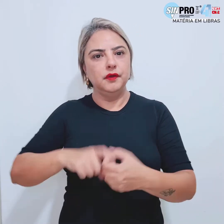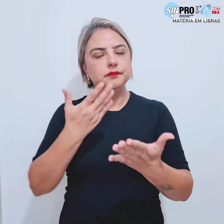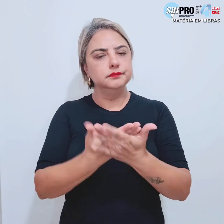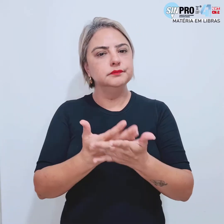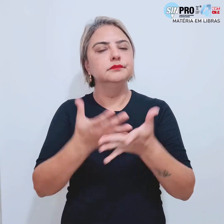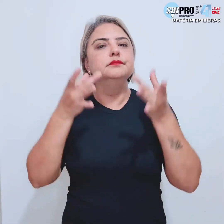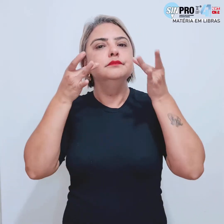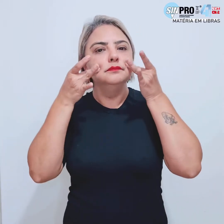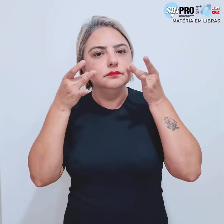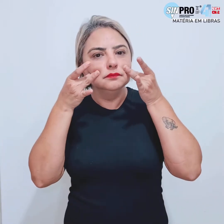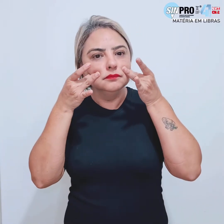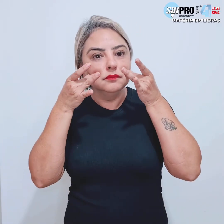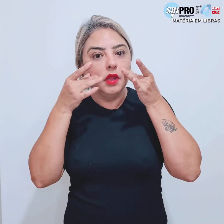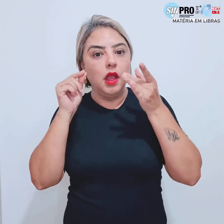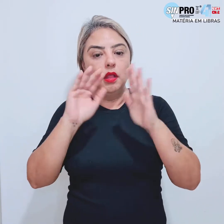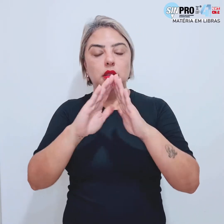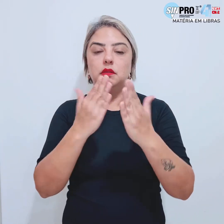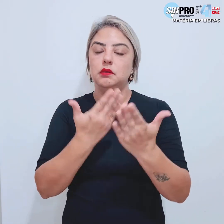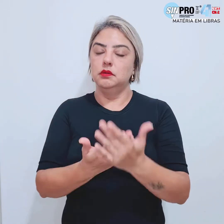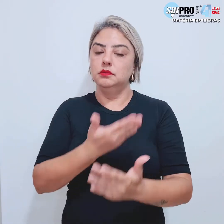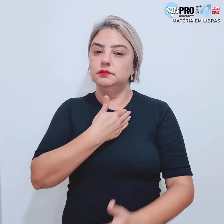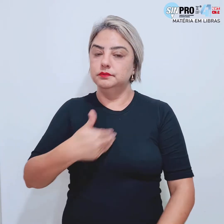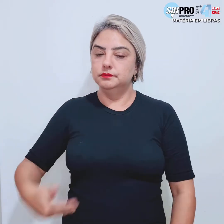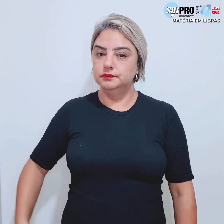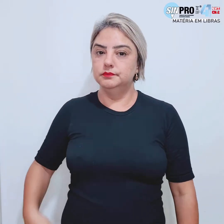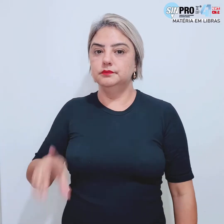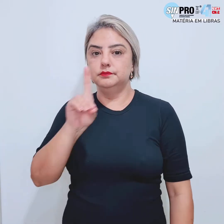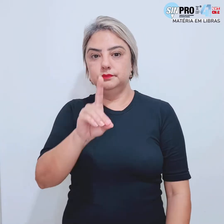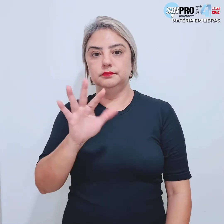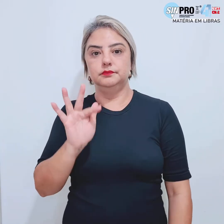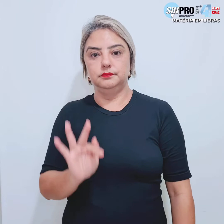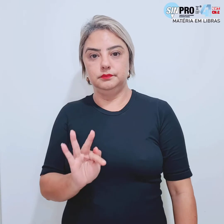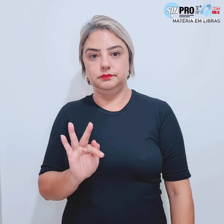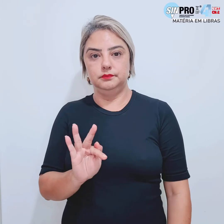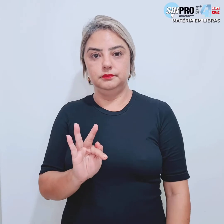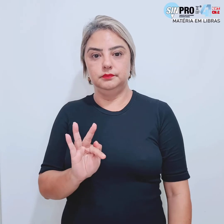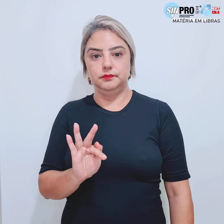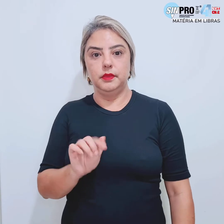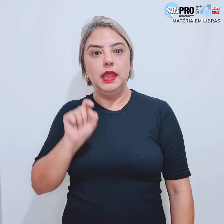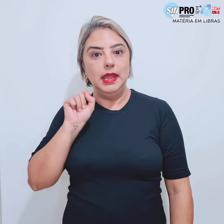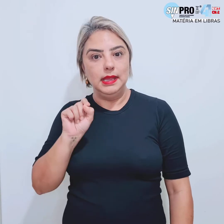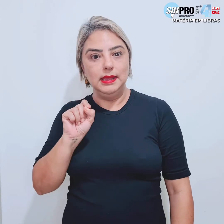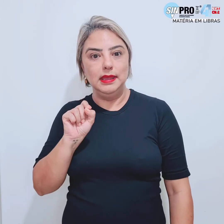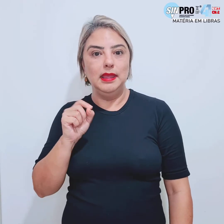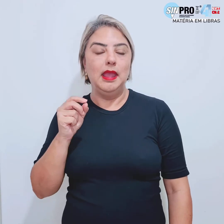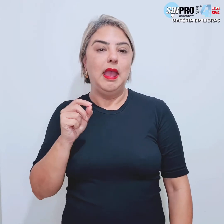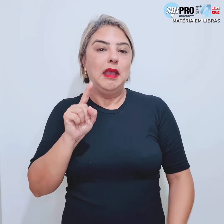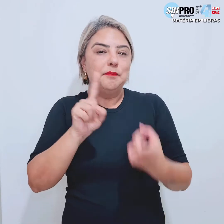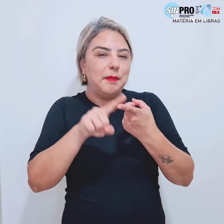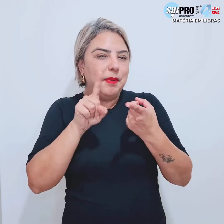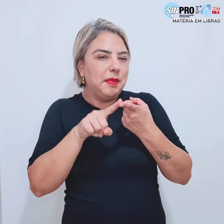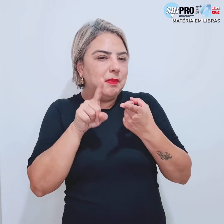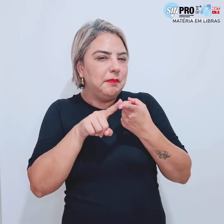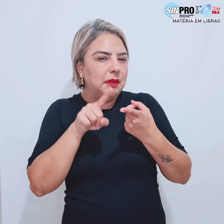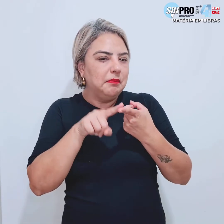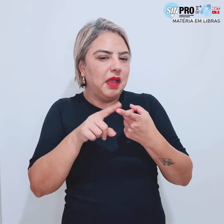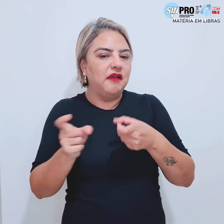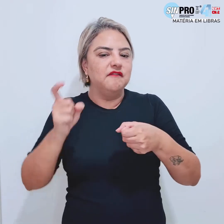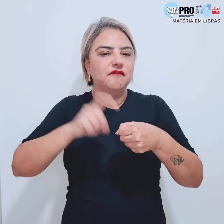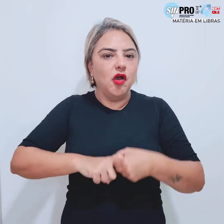aulas presenciais nas escolas públicas do DF, cuja ameaça de retorno é